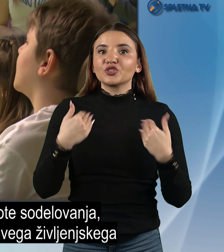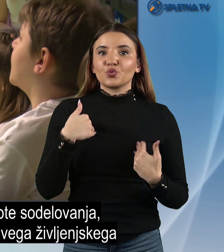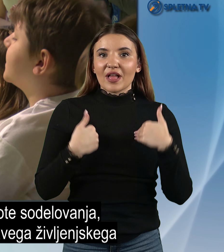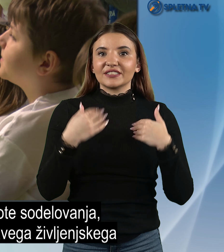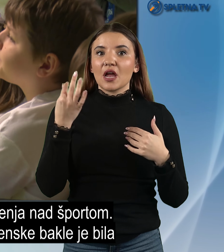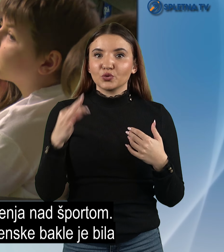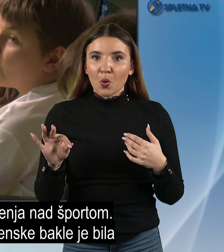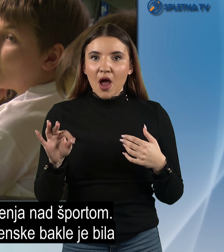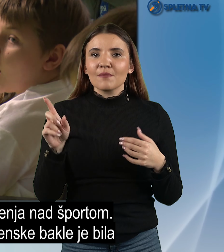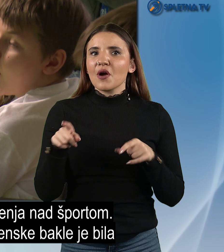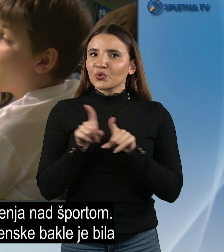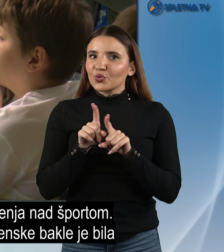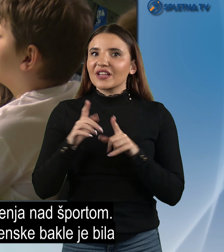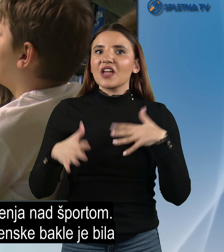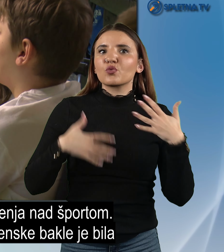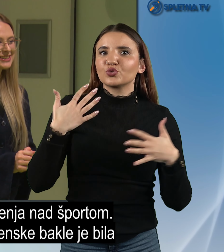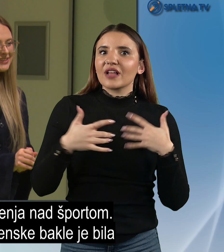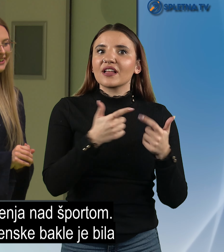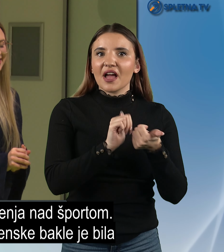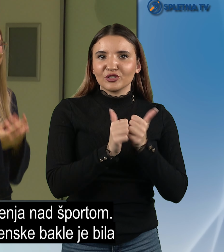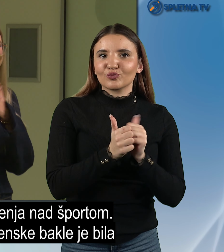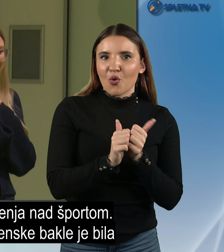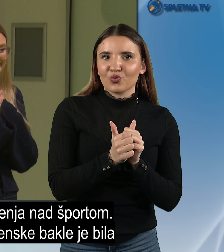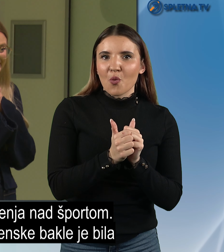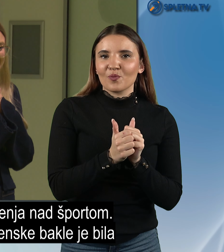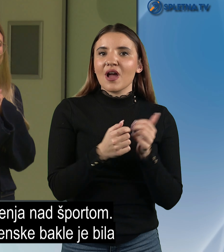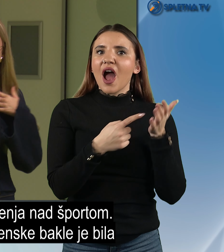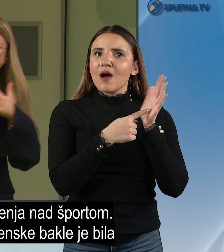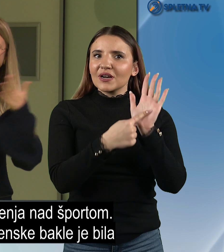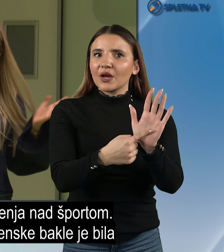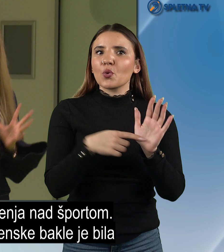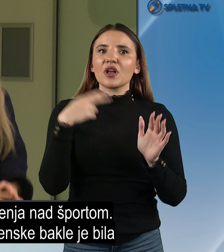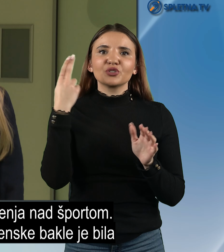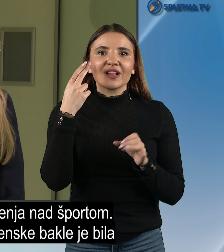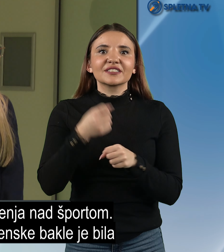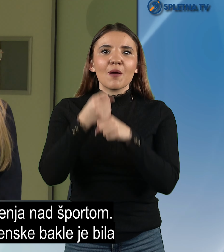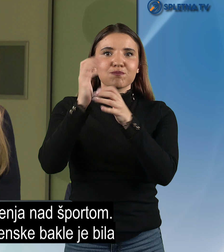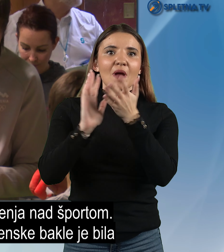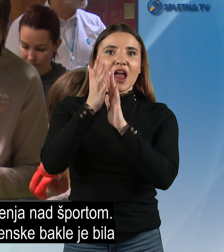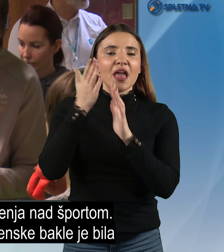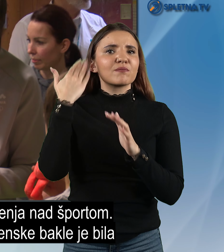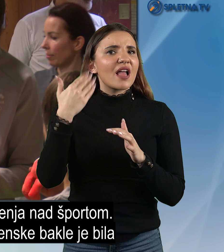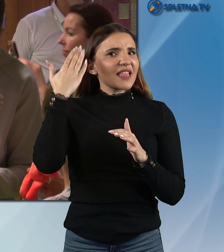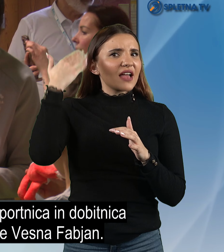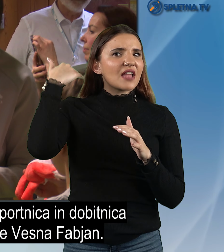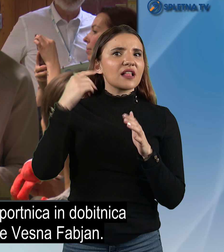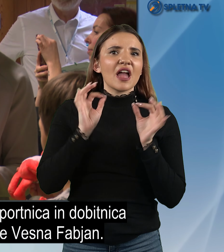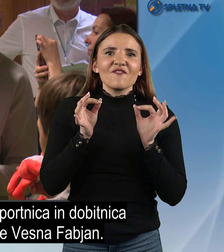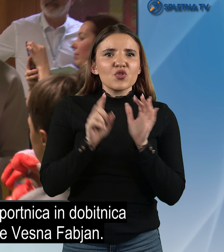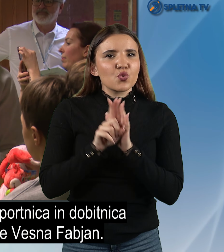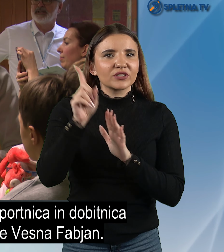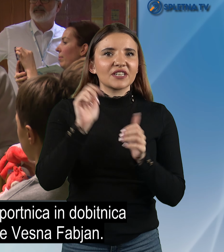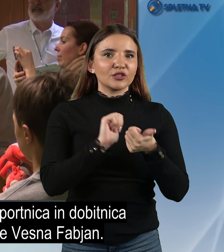zdravega življenjskega sloga ter navdušenja nad športom. Ambasadorka slovenske bakle je bila